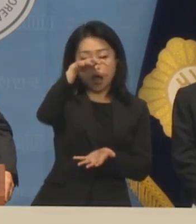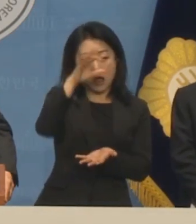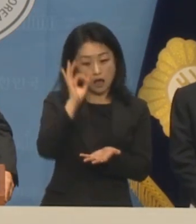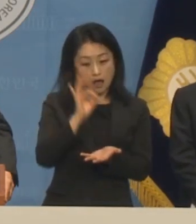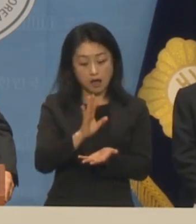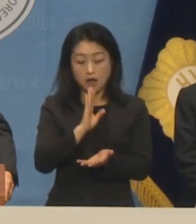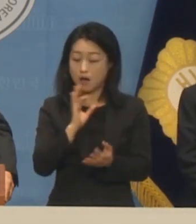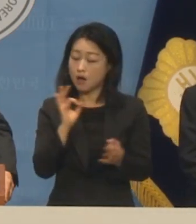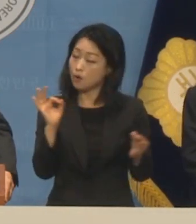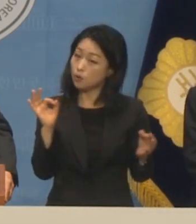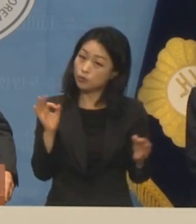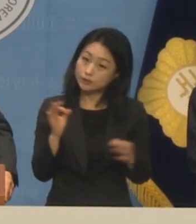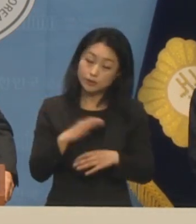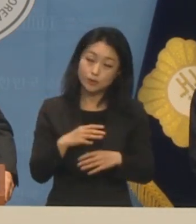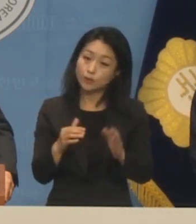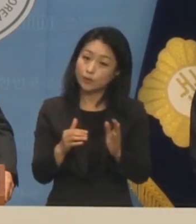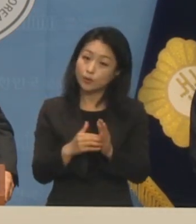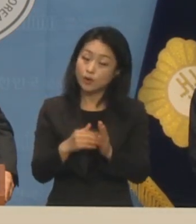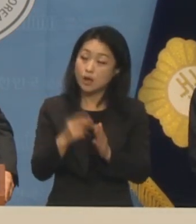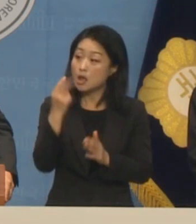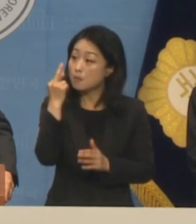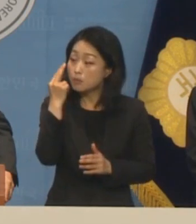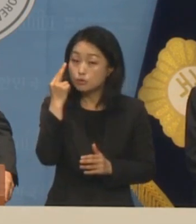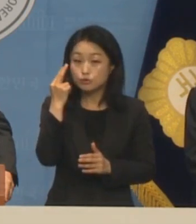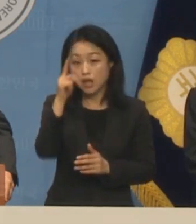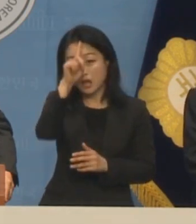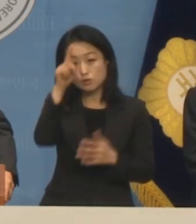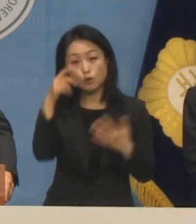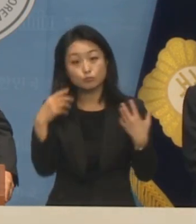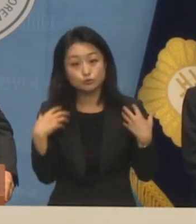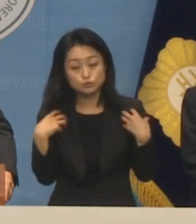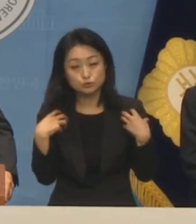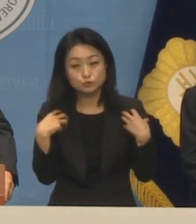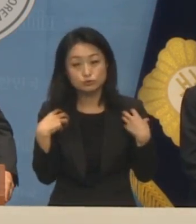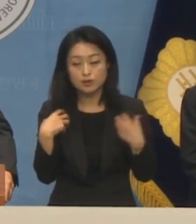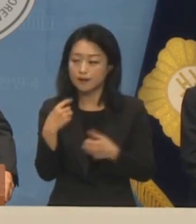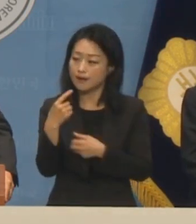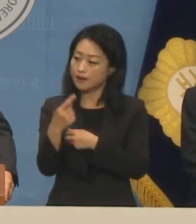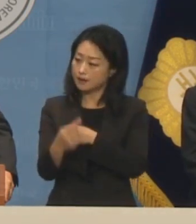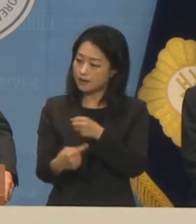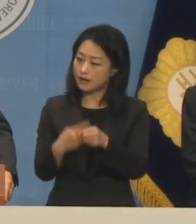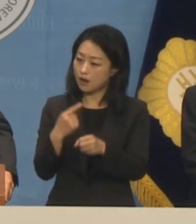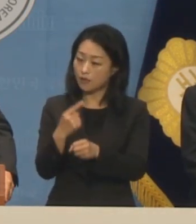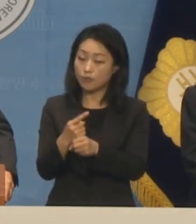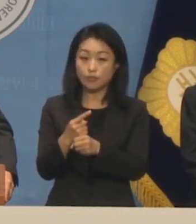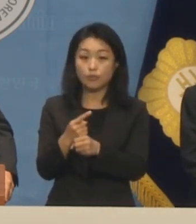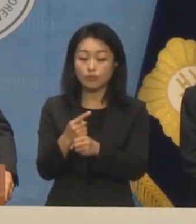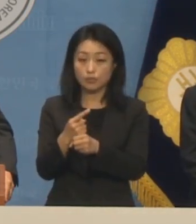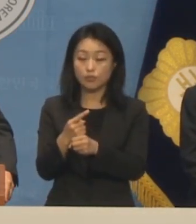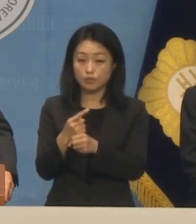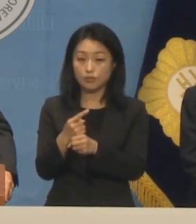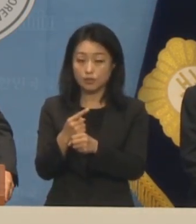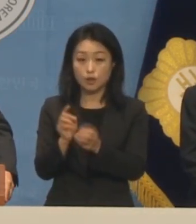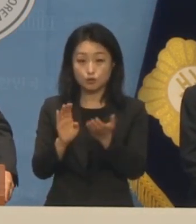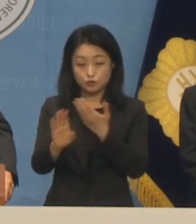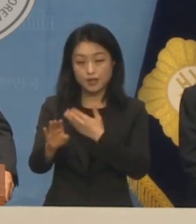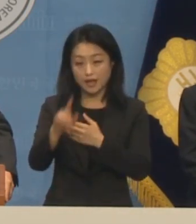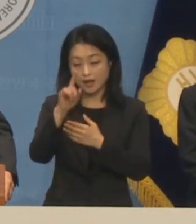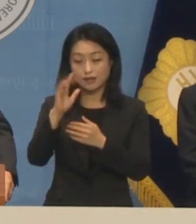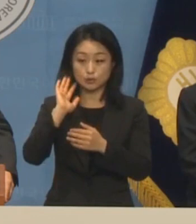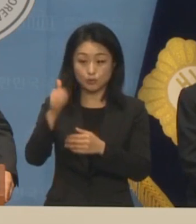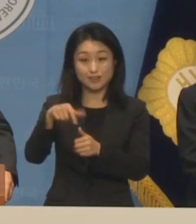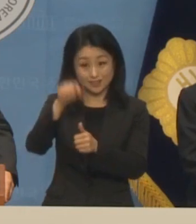깜짝 놀랐습니다. 앞으로 미국 정부가 한 1년이 좀 안 되게 이제 구성에 남겨져